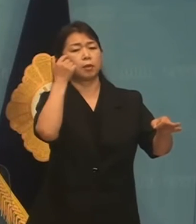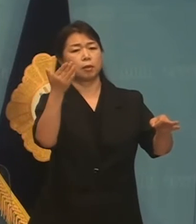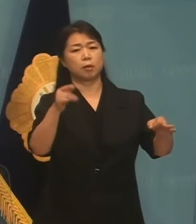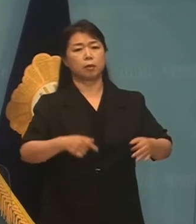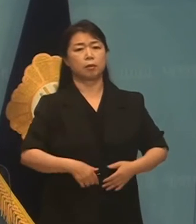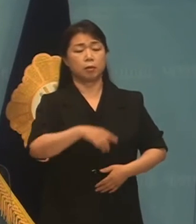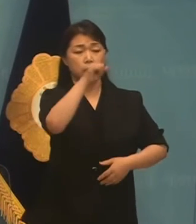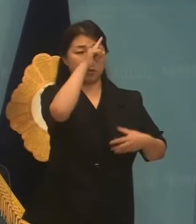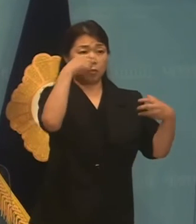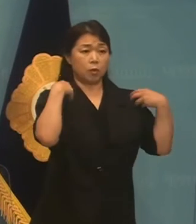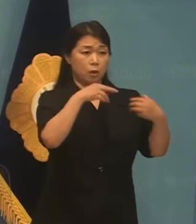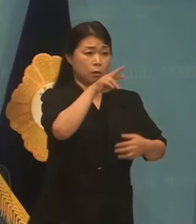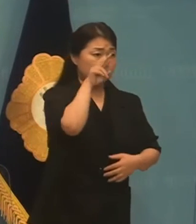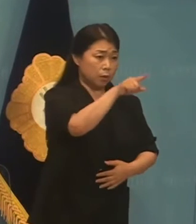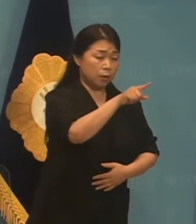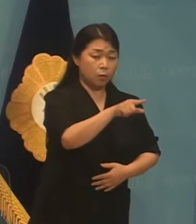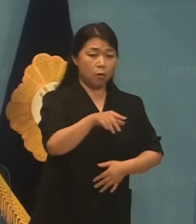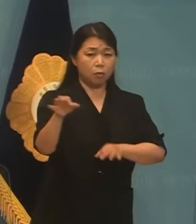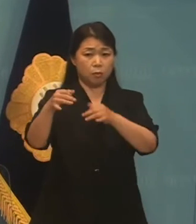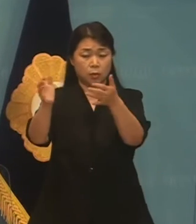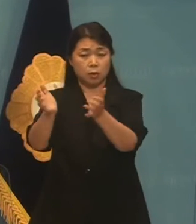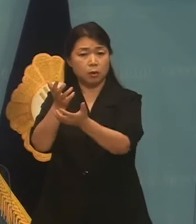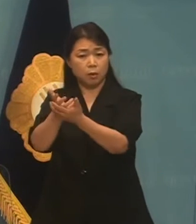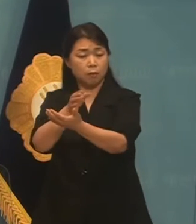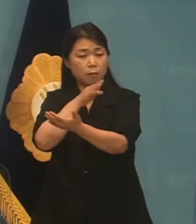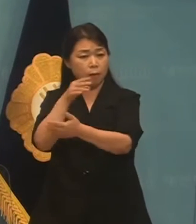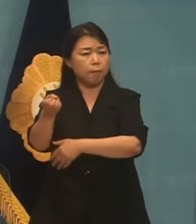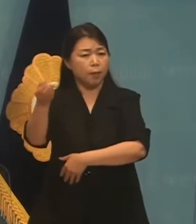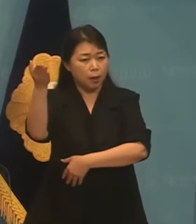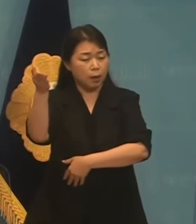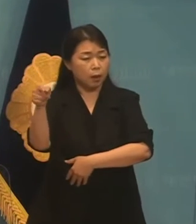정부가 틀렸고 경실련 자료가 맞습니다.